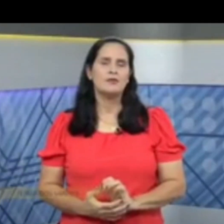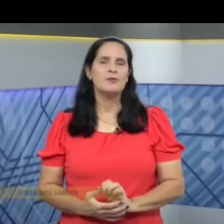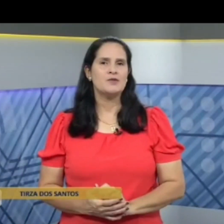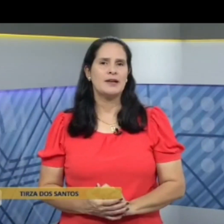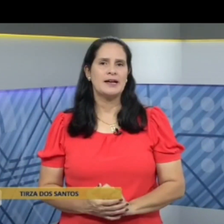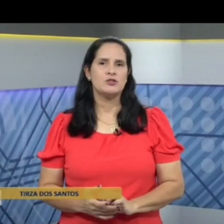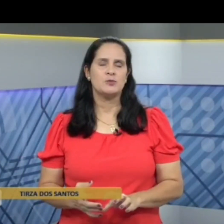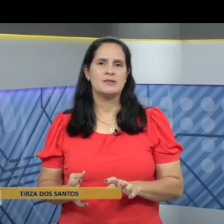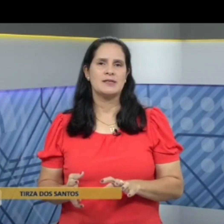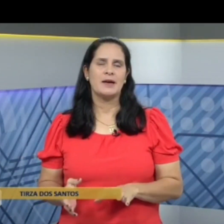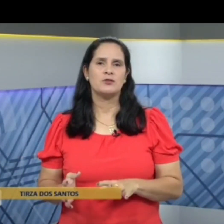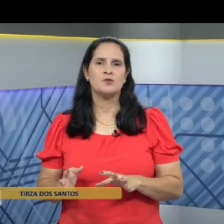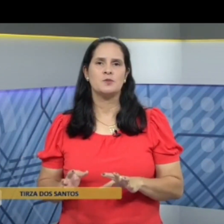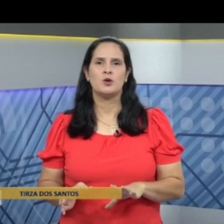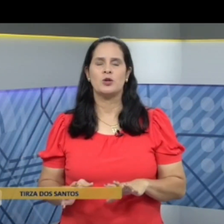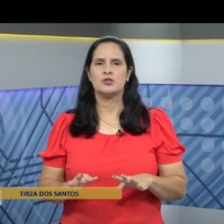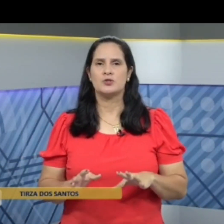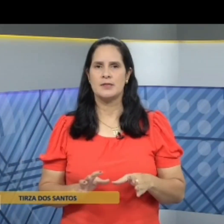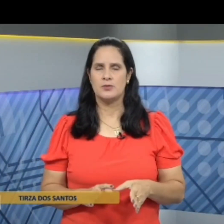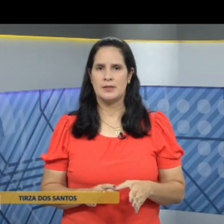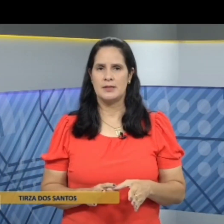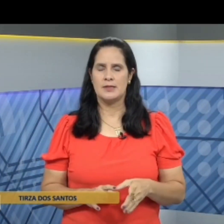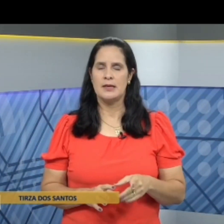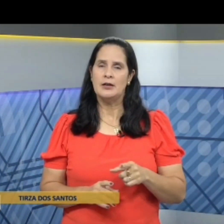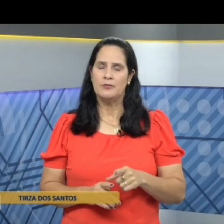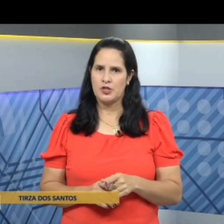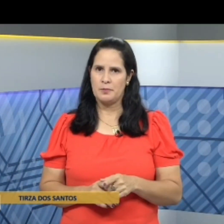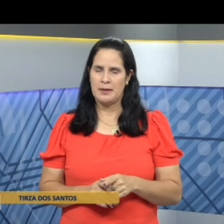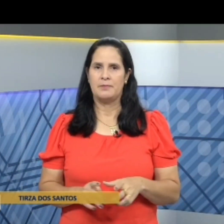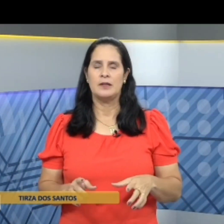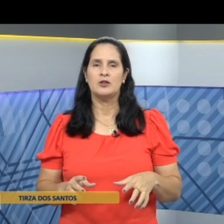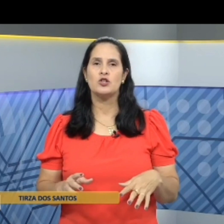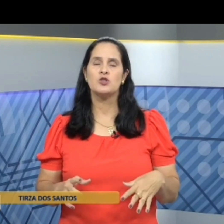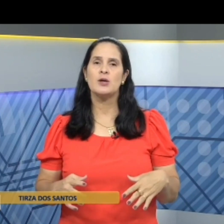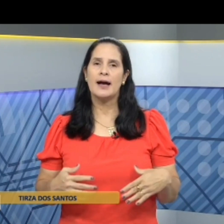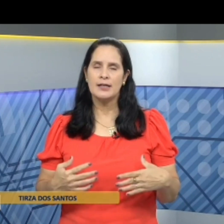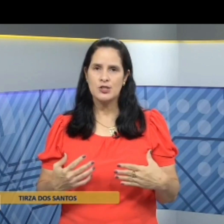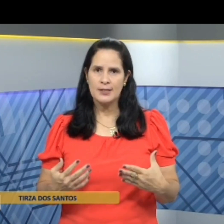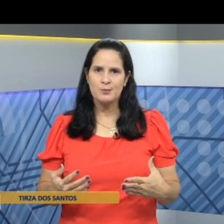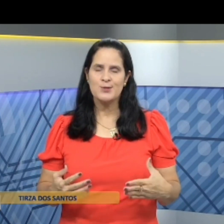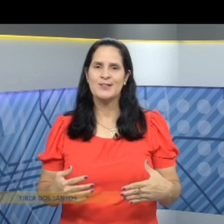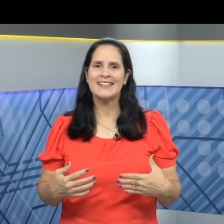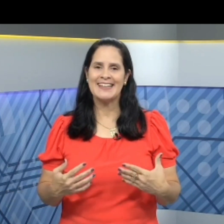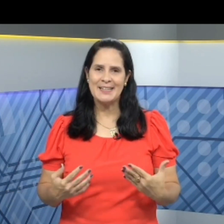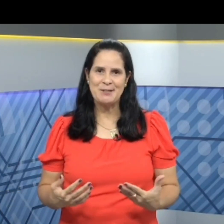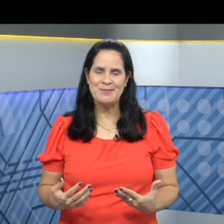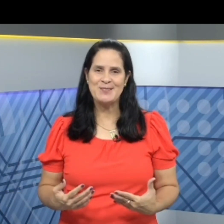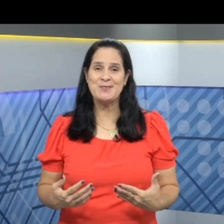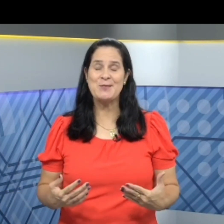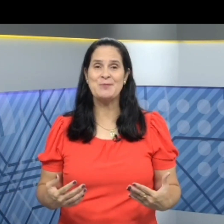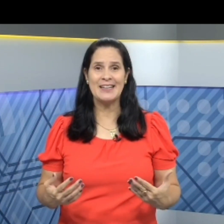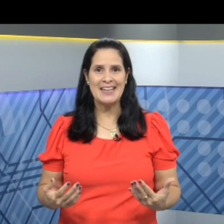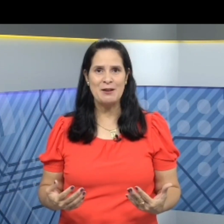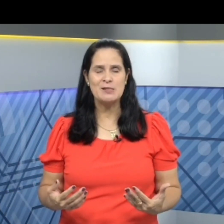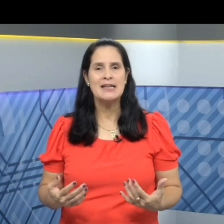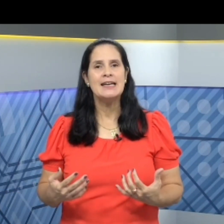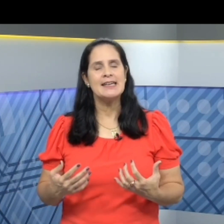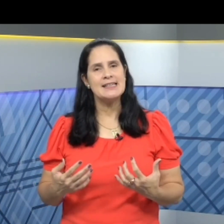Vamos falar sobre os aspectos biológicos da surdez. Veja bem, nós acreditamos, nós entendemos, nós compreendemos que